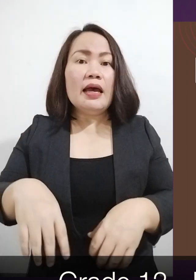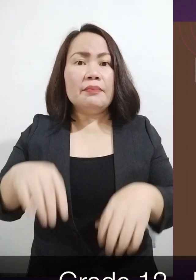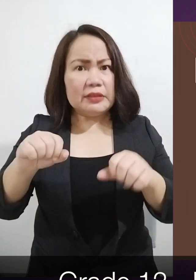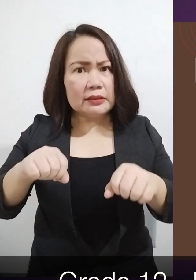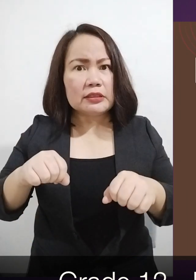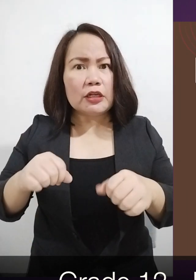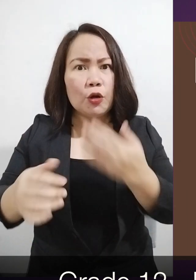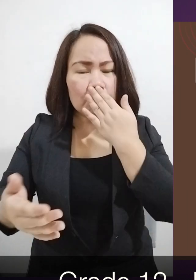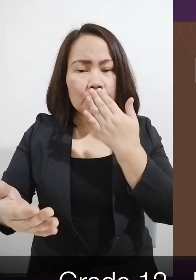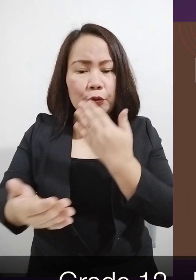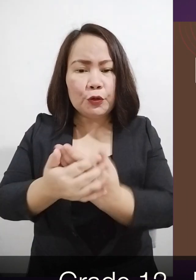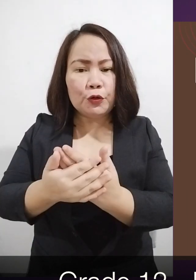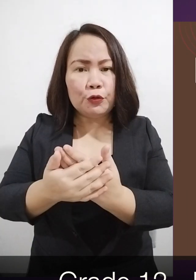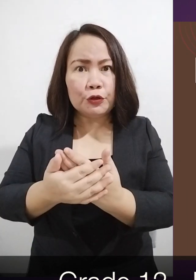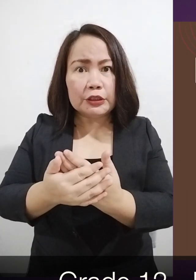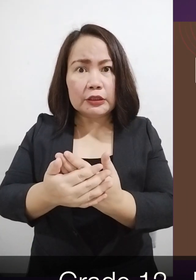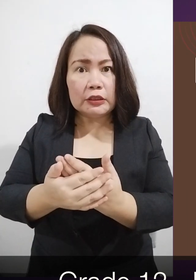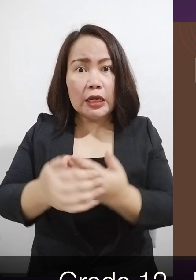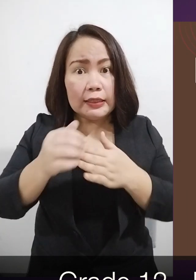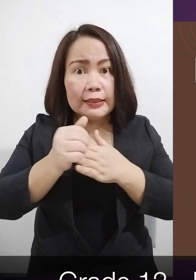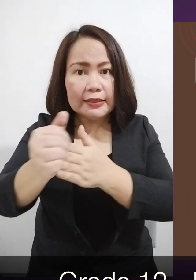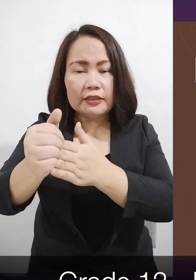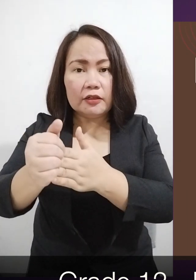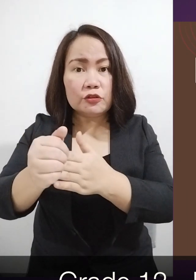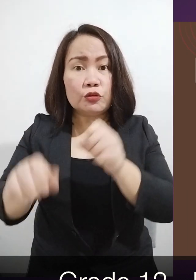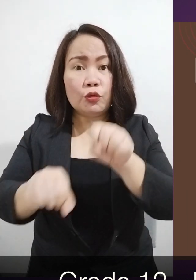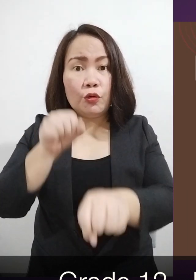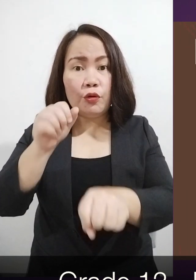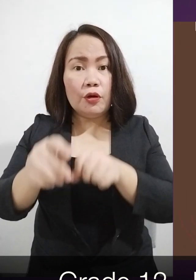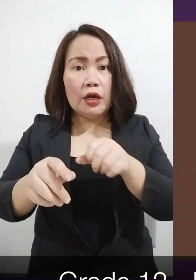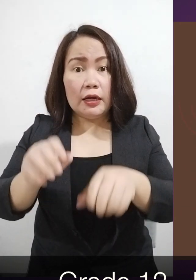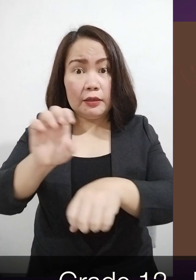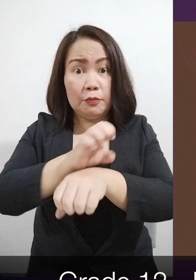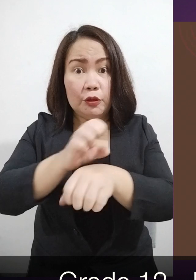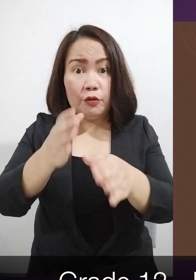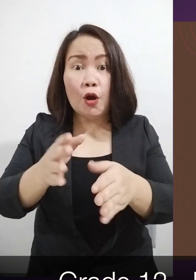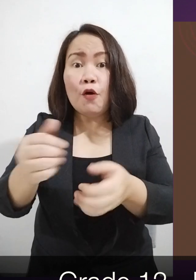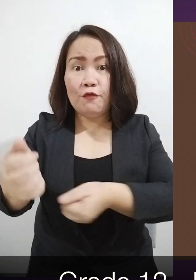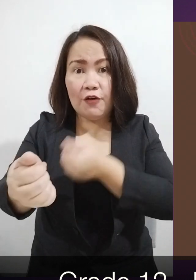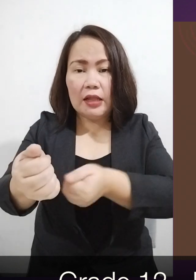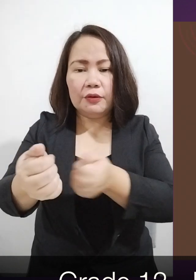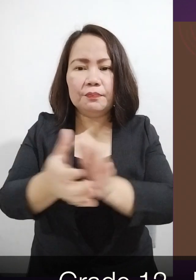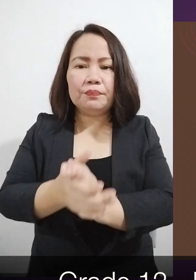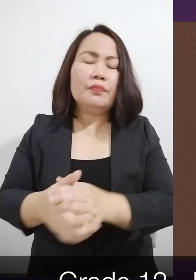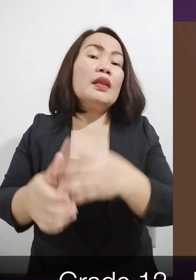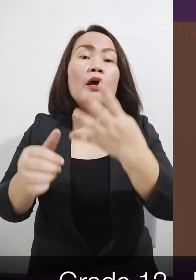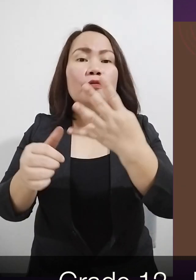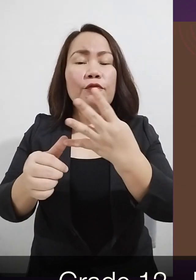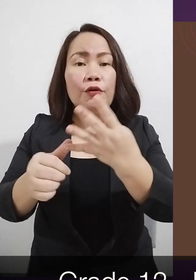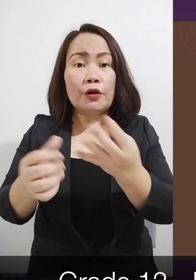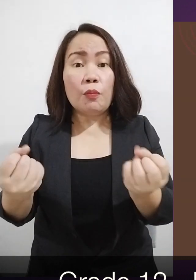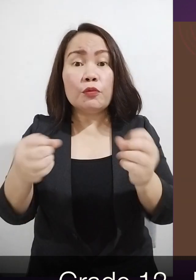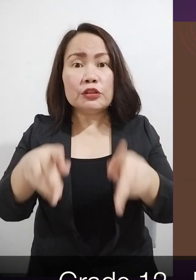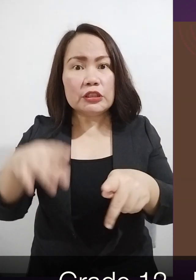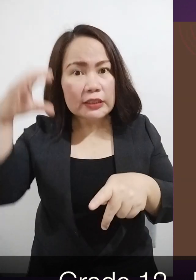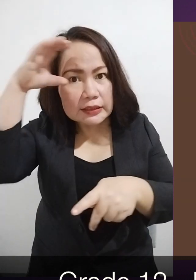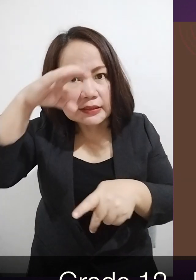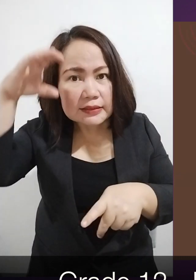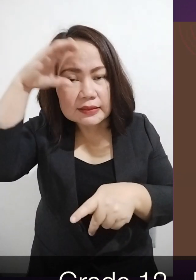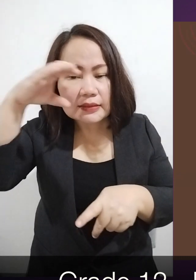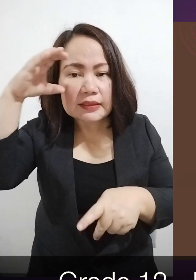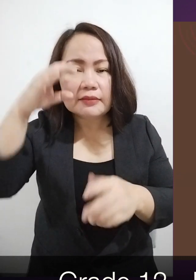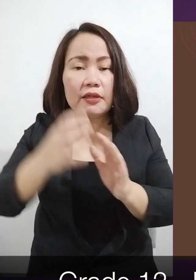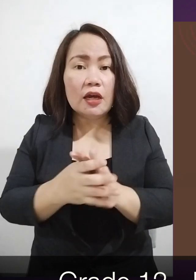magkaroon ng karisma upang sumunod sa kanya ang mga empleyado. Apat, opportunity seeker o naghahanap